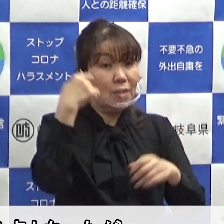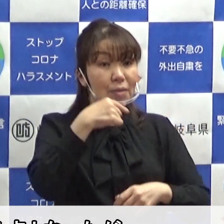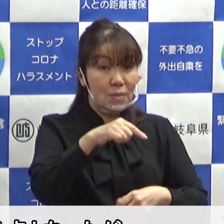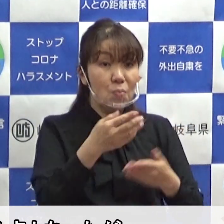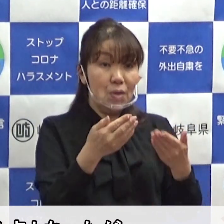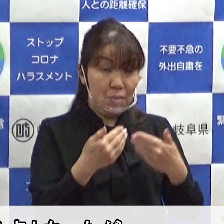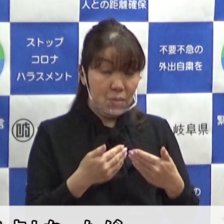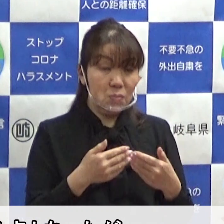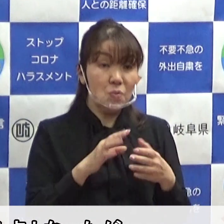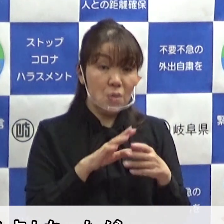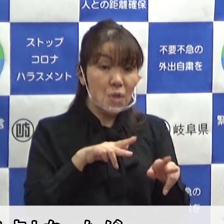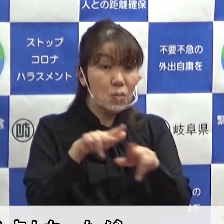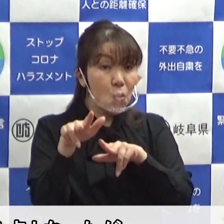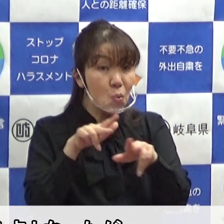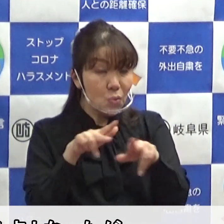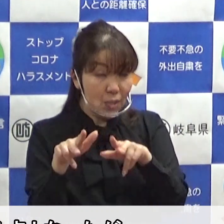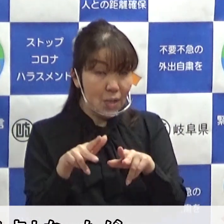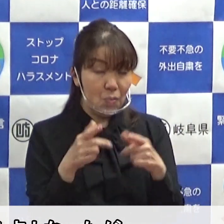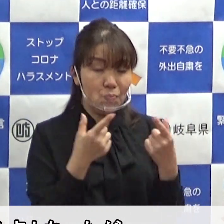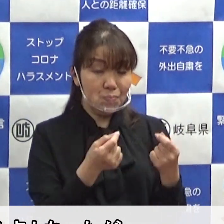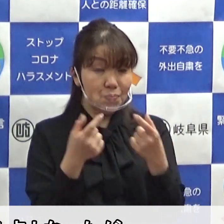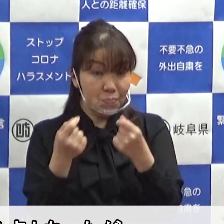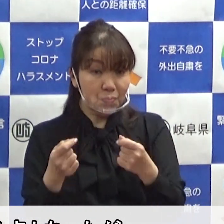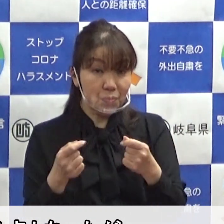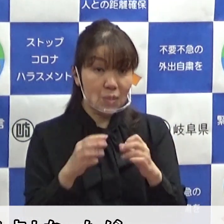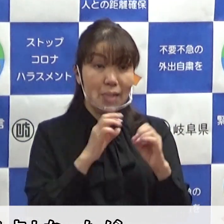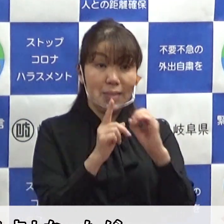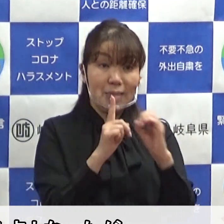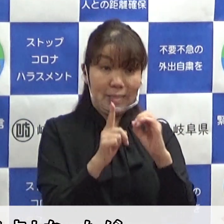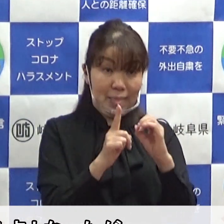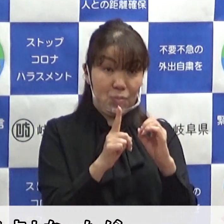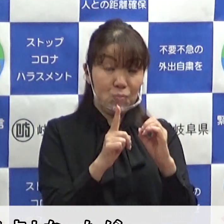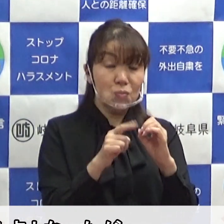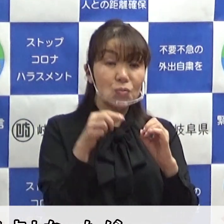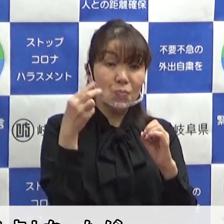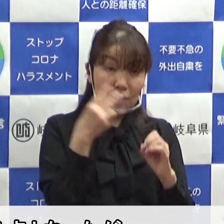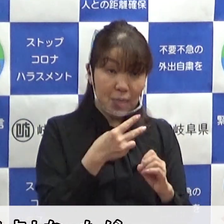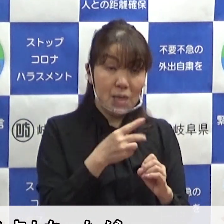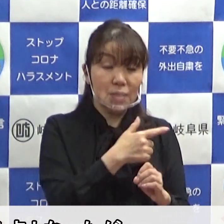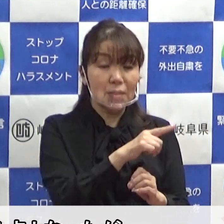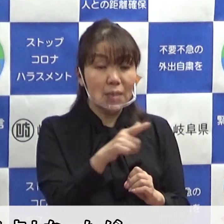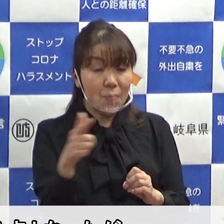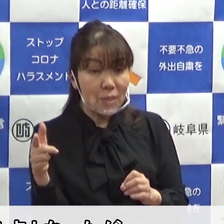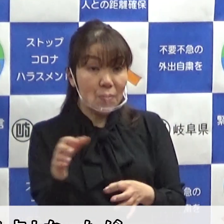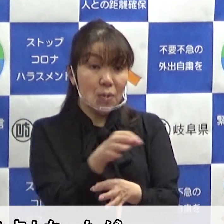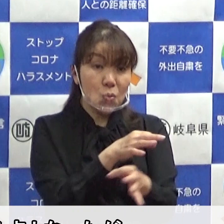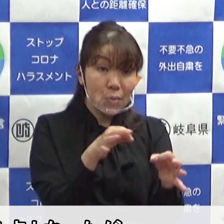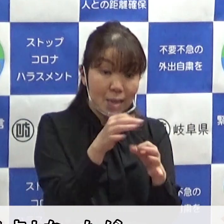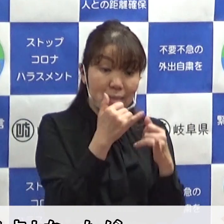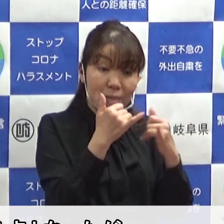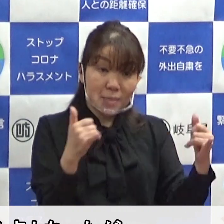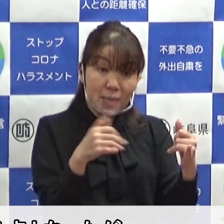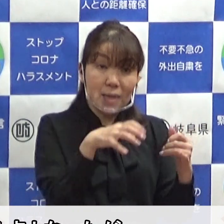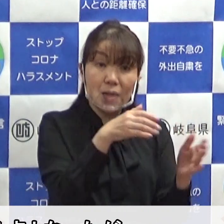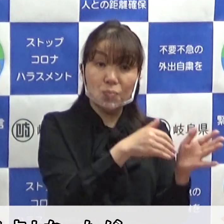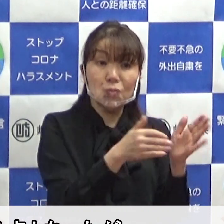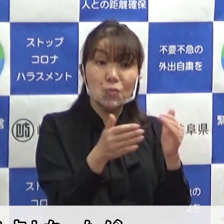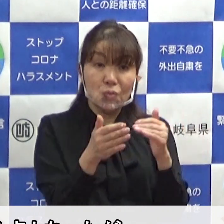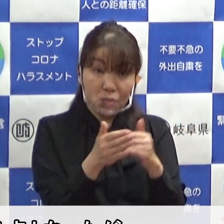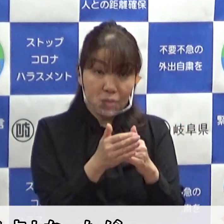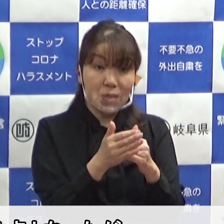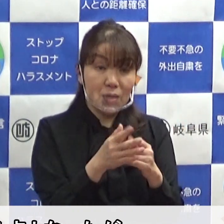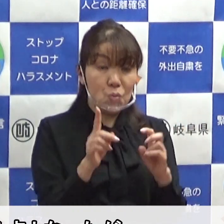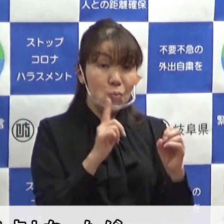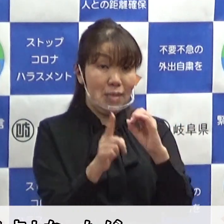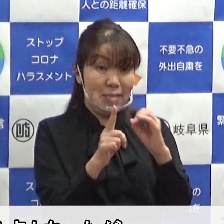そういう行政の徹底したデジタル化と合わせてさまざまな経済社会分野でのデジタル化ですね、ま